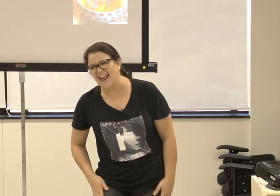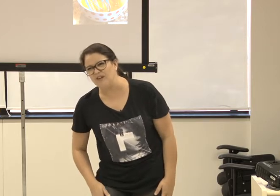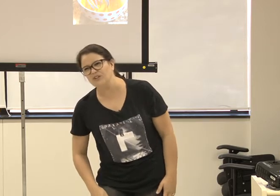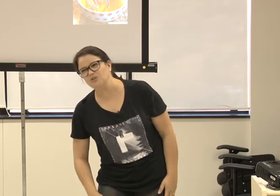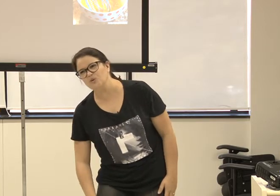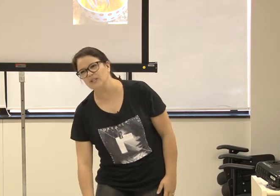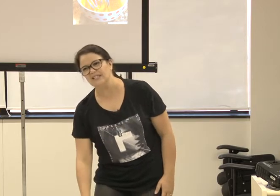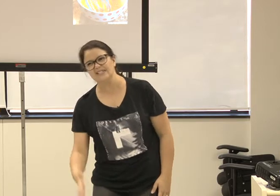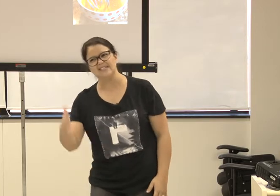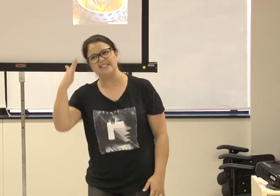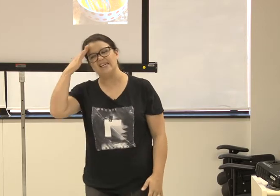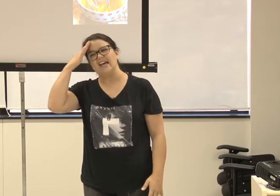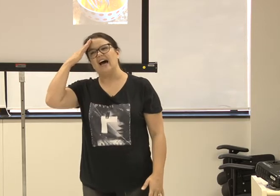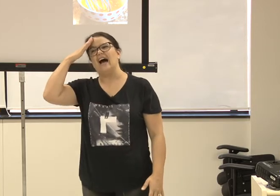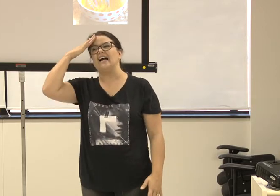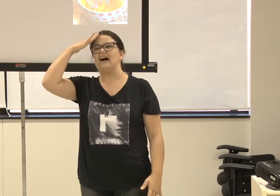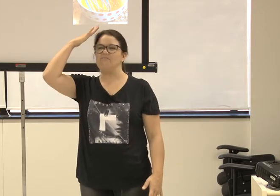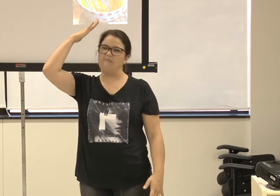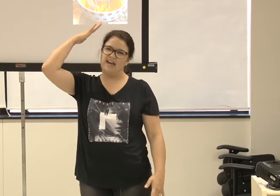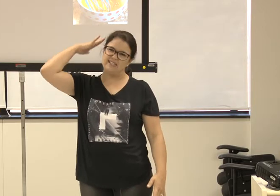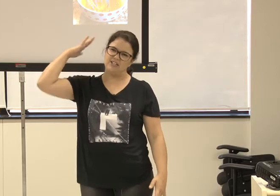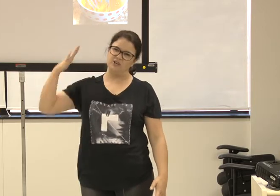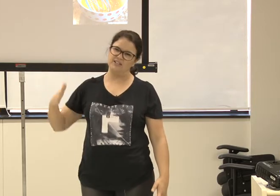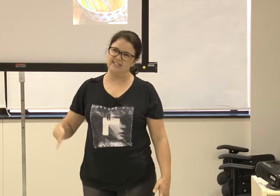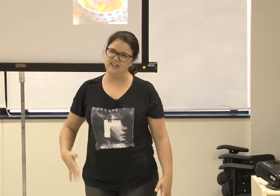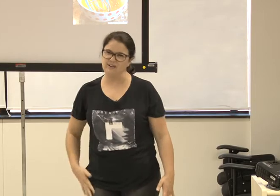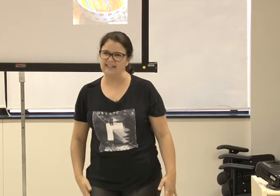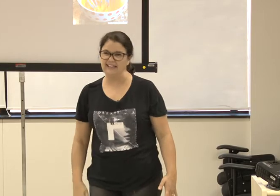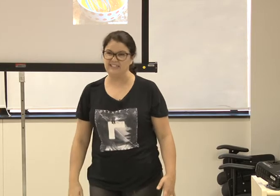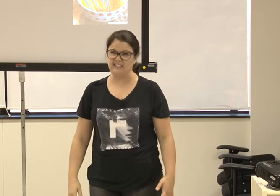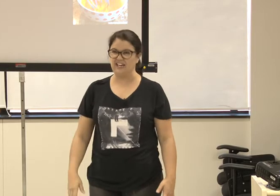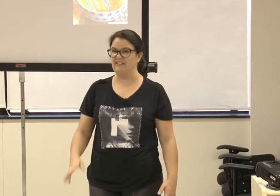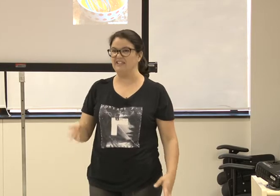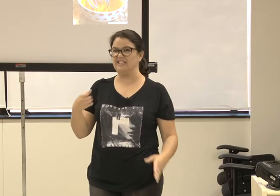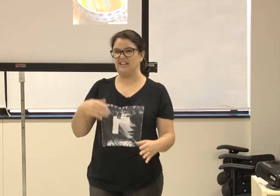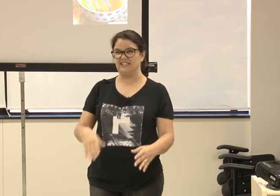Ralava tudo assim, a cabeça toda ensanguentada. E você chegava dentro de casa assim...